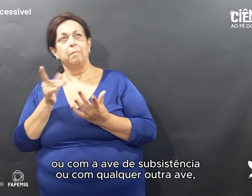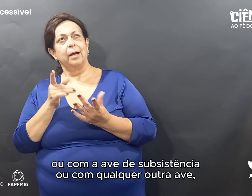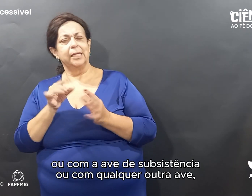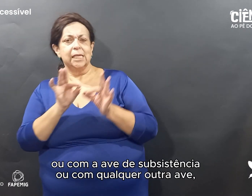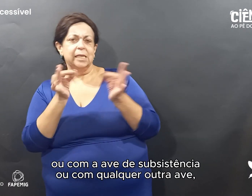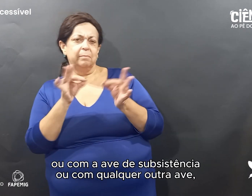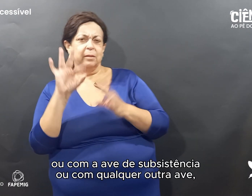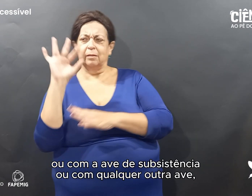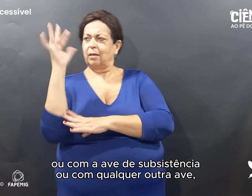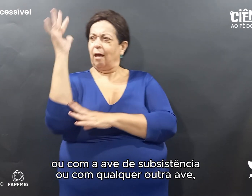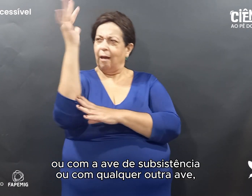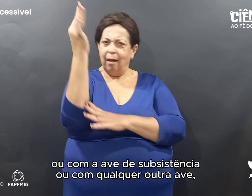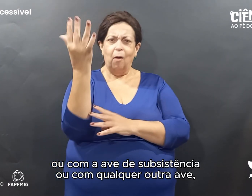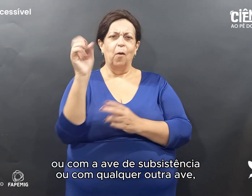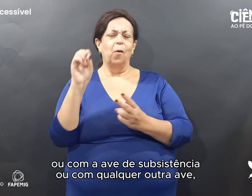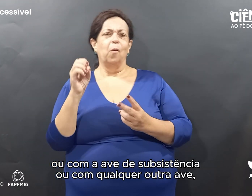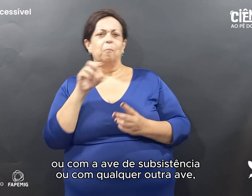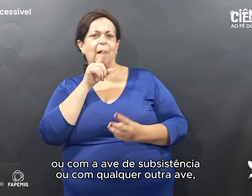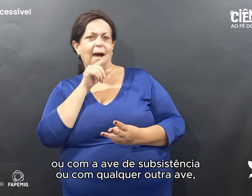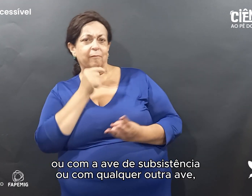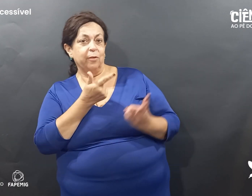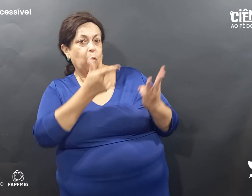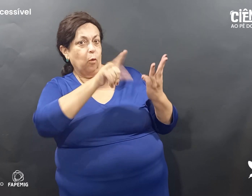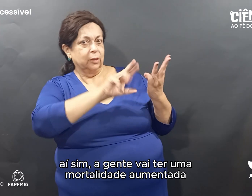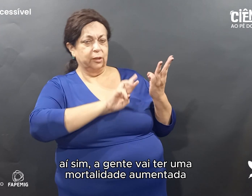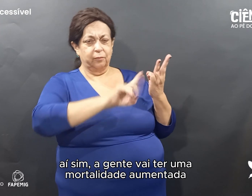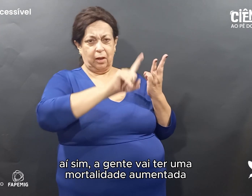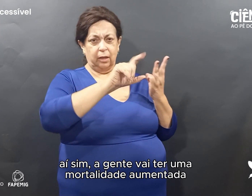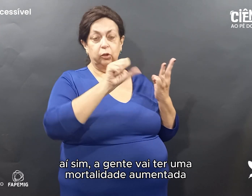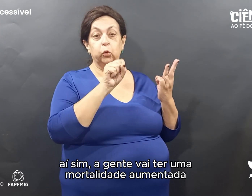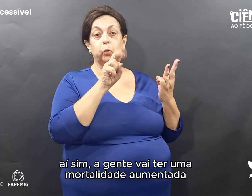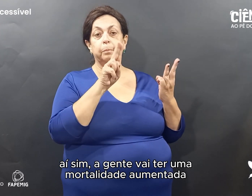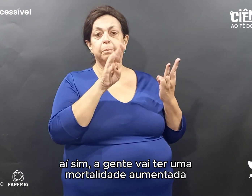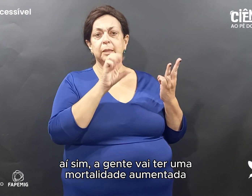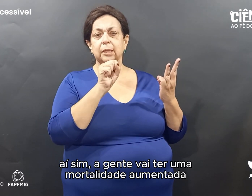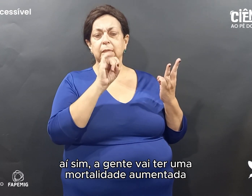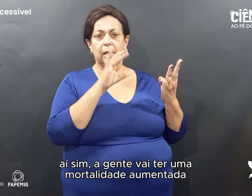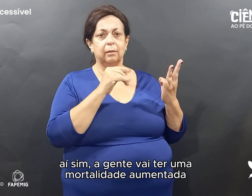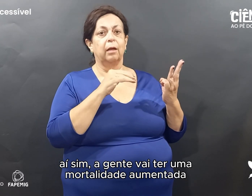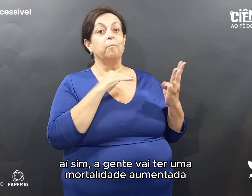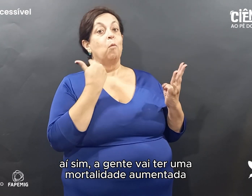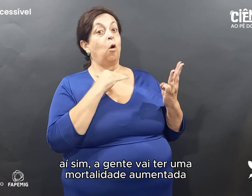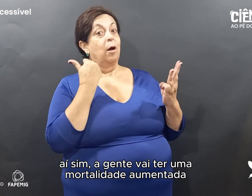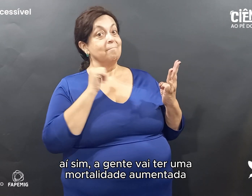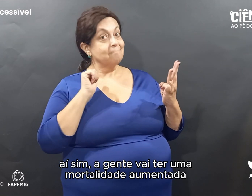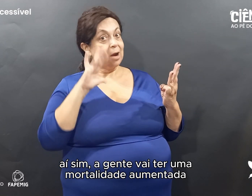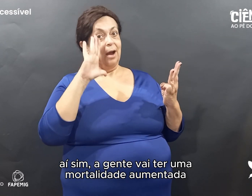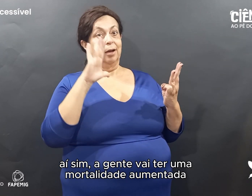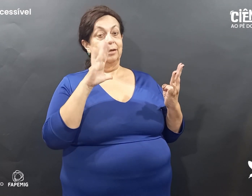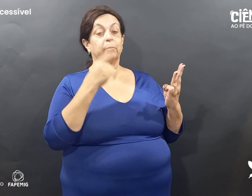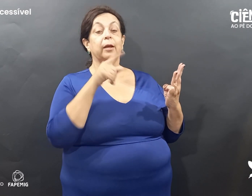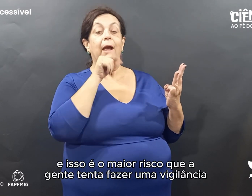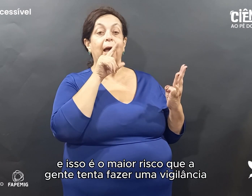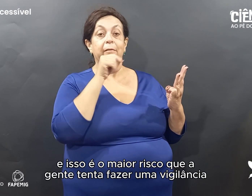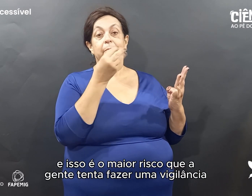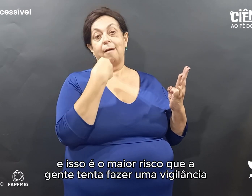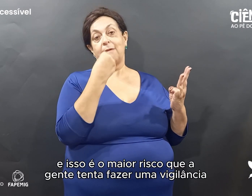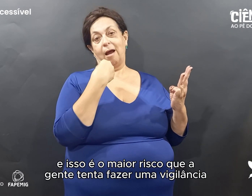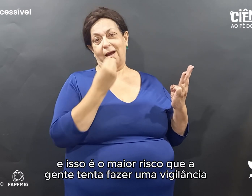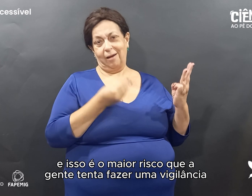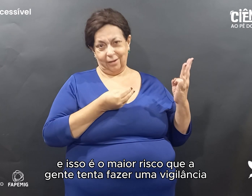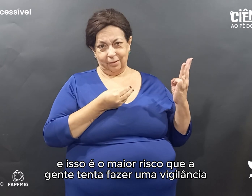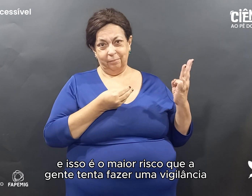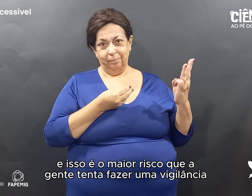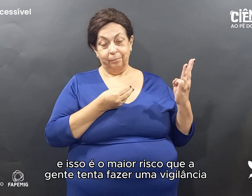silvestre, ou com ave de subsistência, ou com qualquer outra ave, aí sim a gente vai ter uma mortalidade aumentada. E